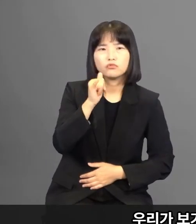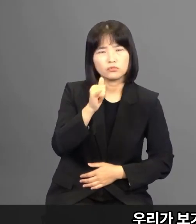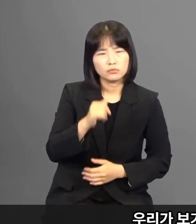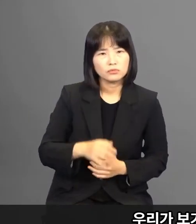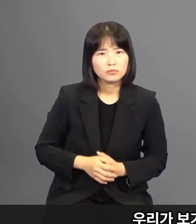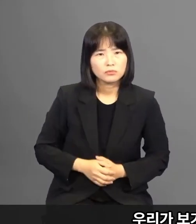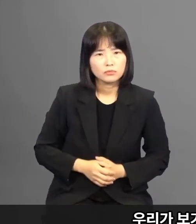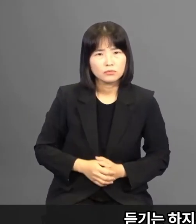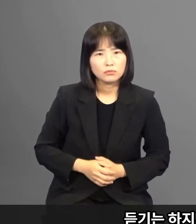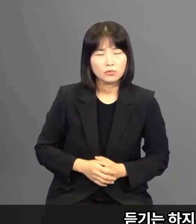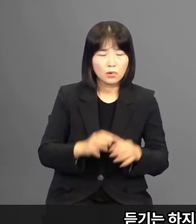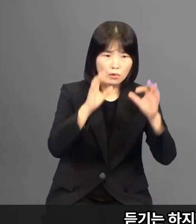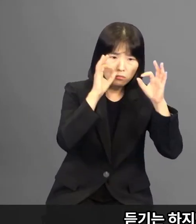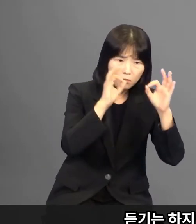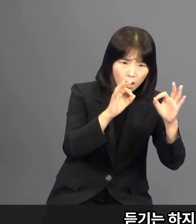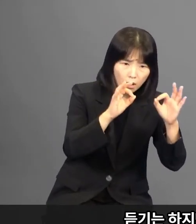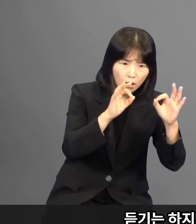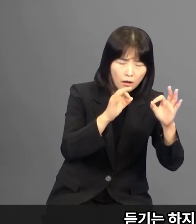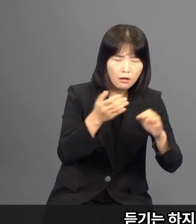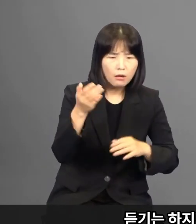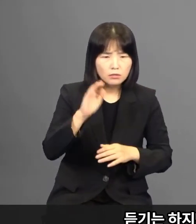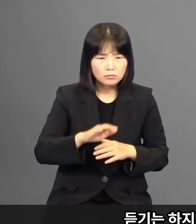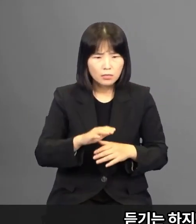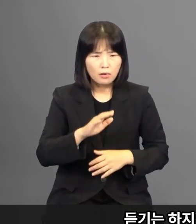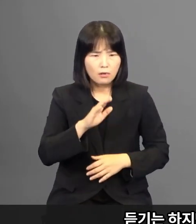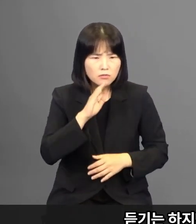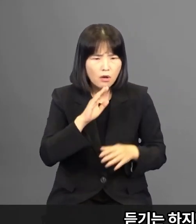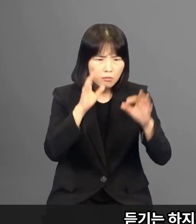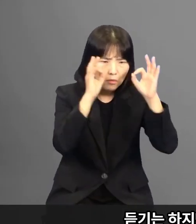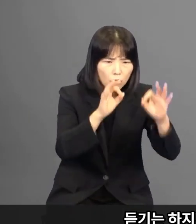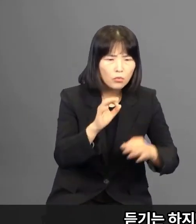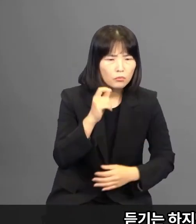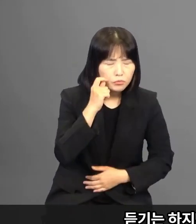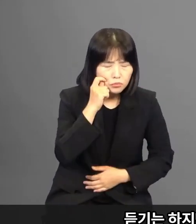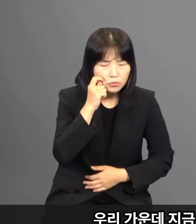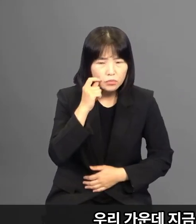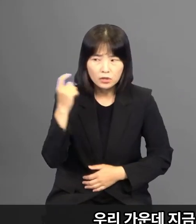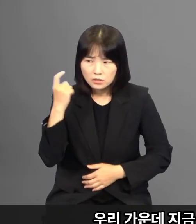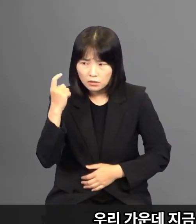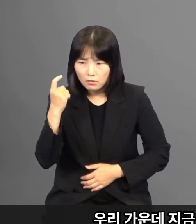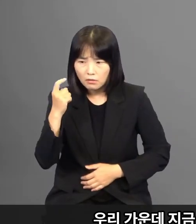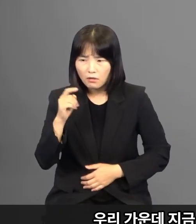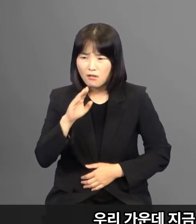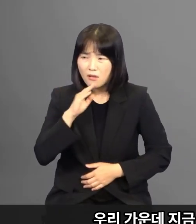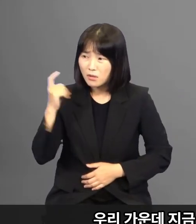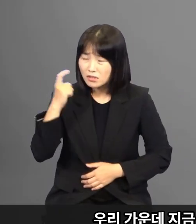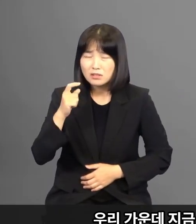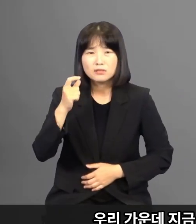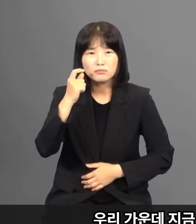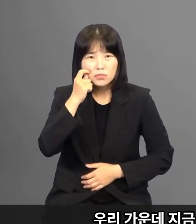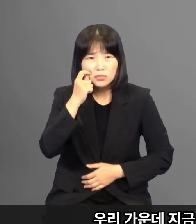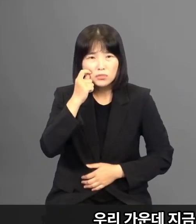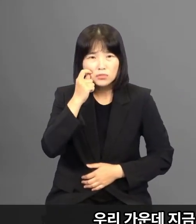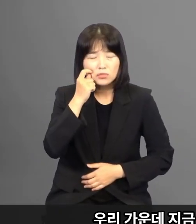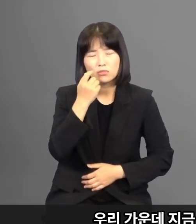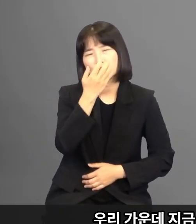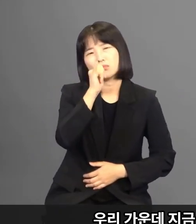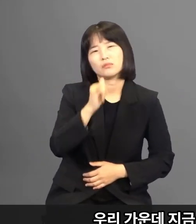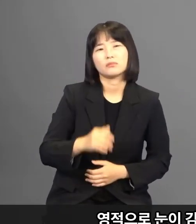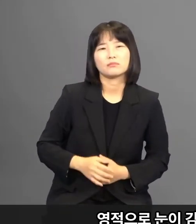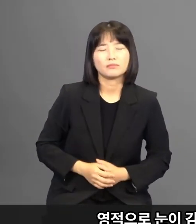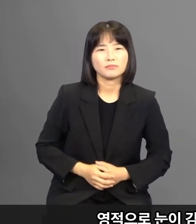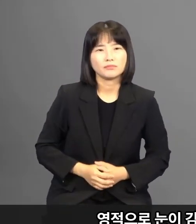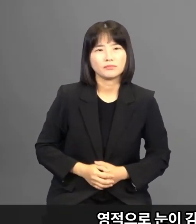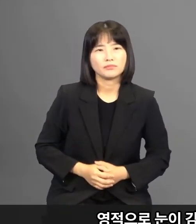보기는 하지만 보지 못하고 듣기는 하지만 정말 듣지 못하는 일이 우리 가운데 지금 벌어지고 있을 수 있다는